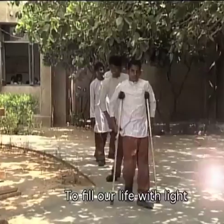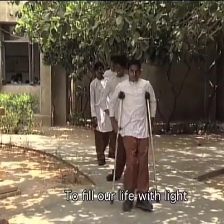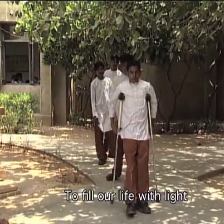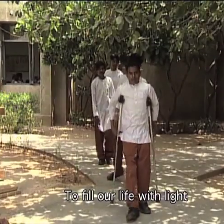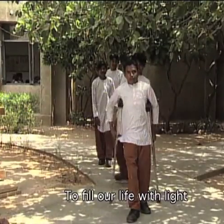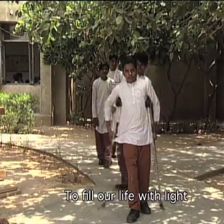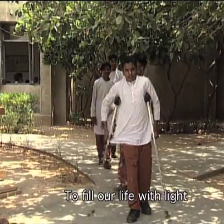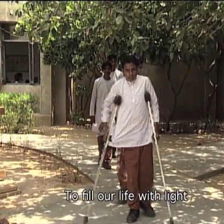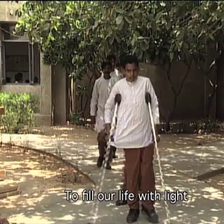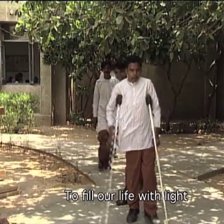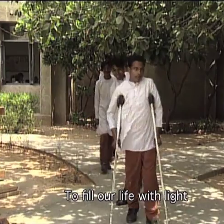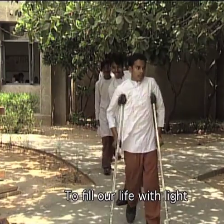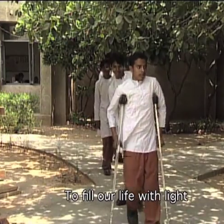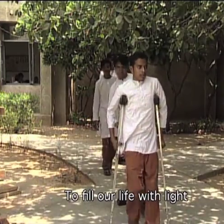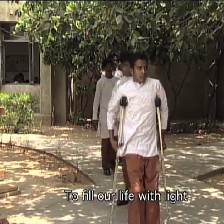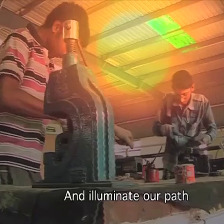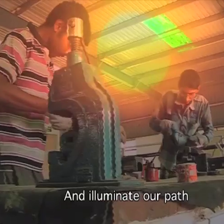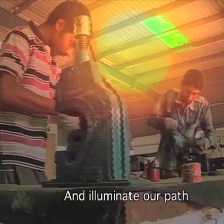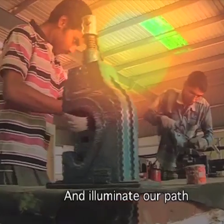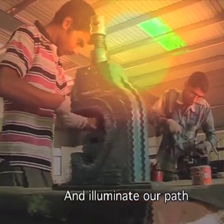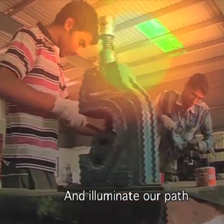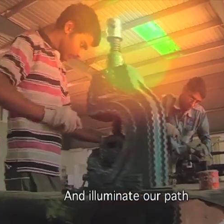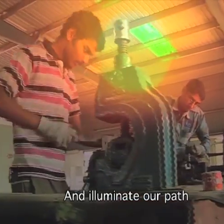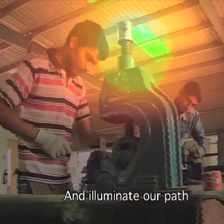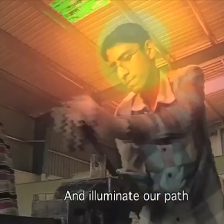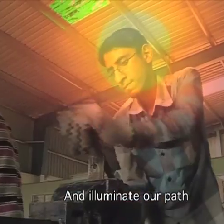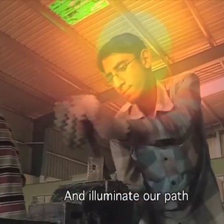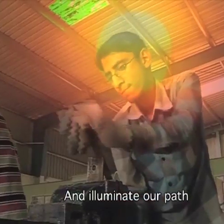जीवन ये प्रकाशित करने, राहों को आलोकित करने,